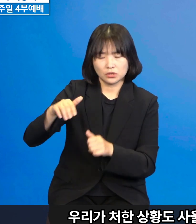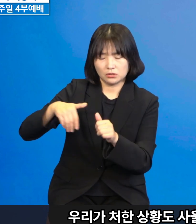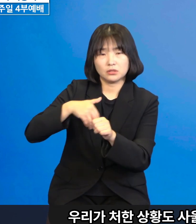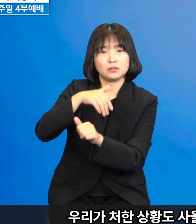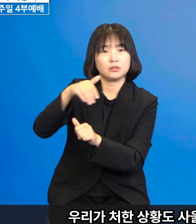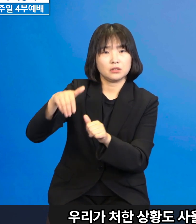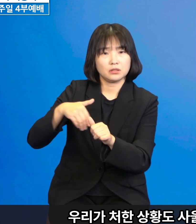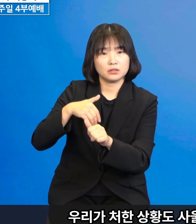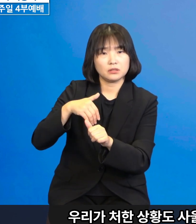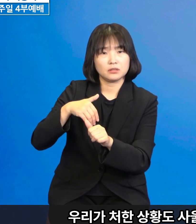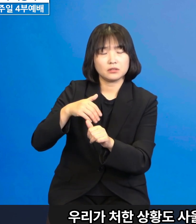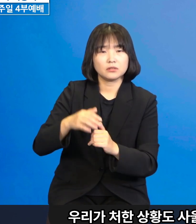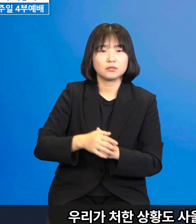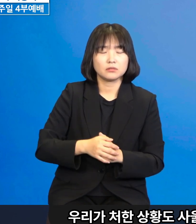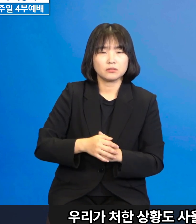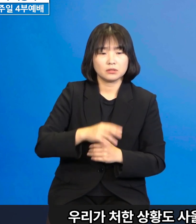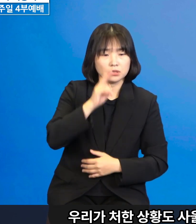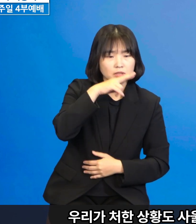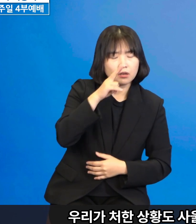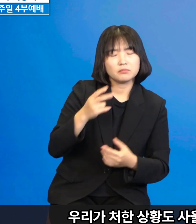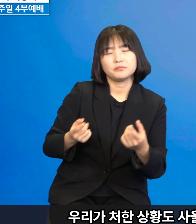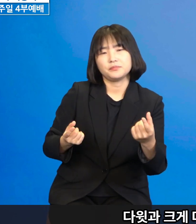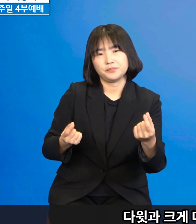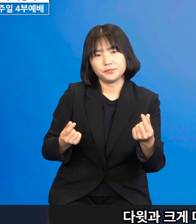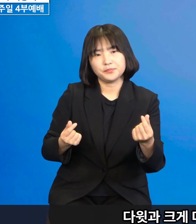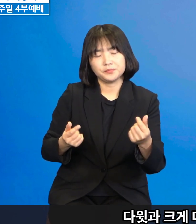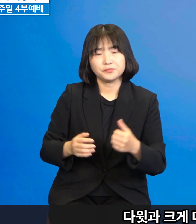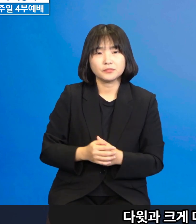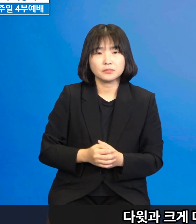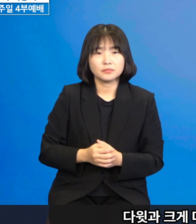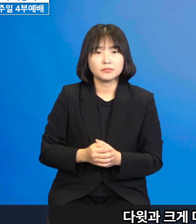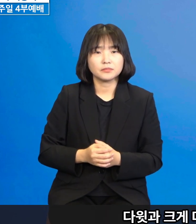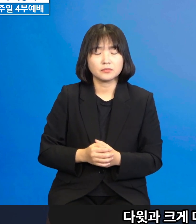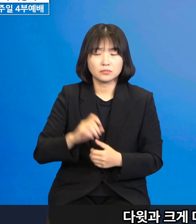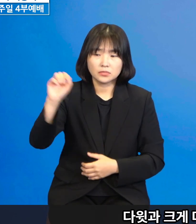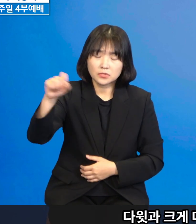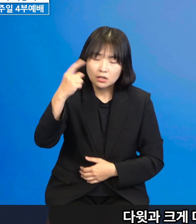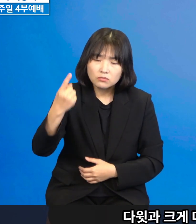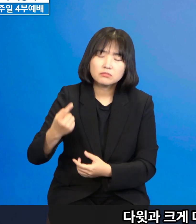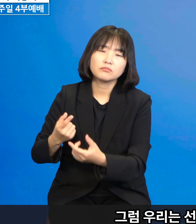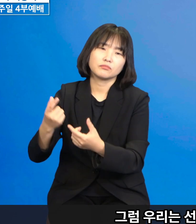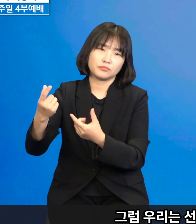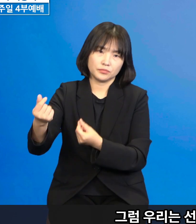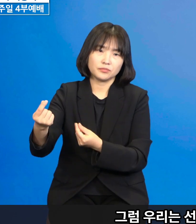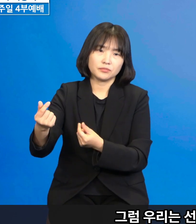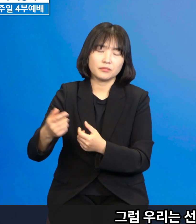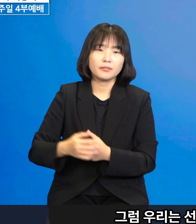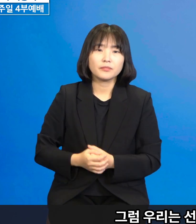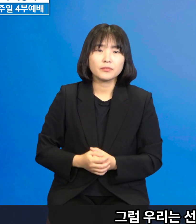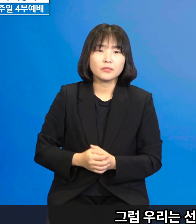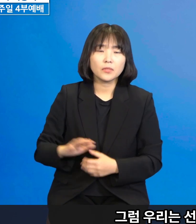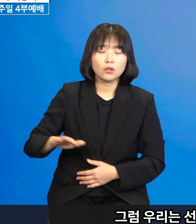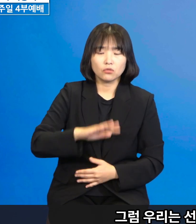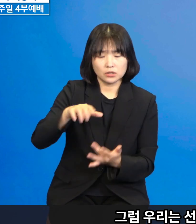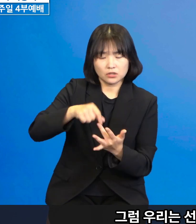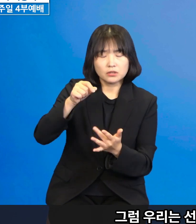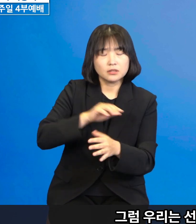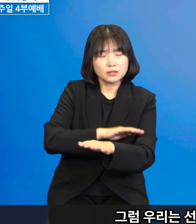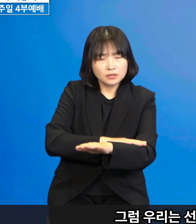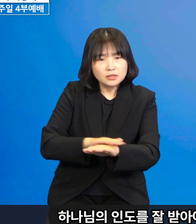사울과 크게 다를 바가 없습니다. 다윗과 크게 다를 바가 없습니다. 그럼 우리는 선택을 잘 해야